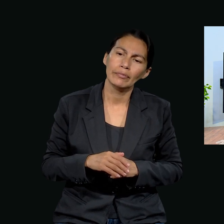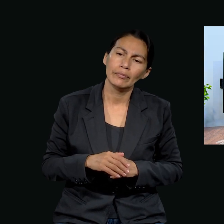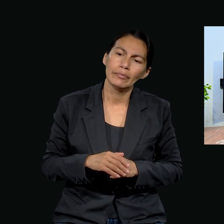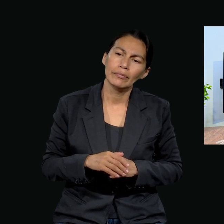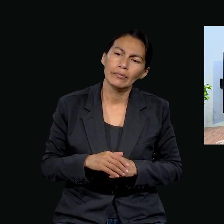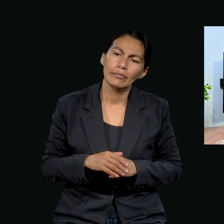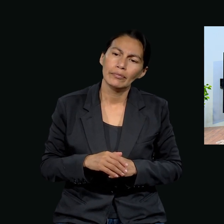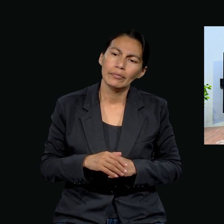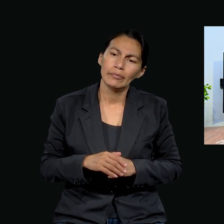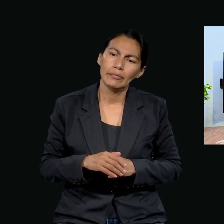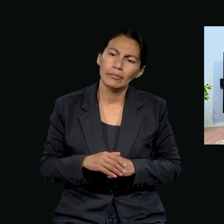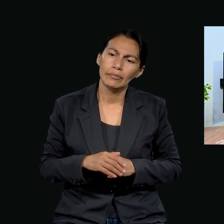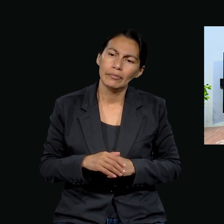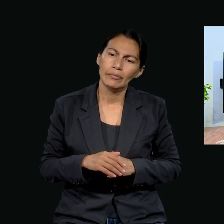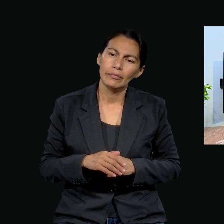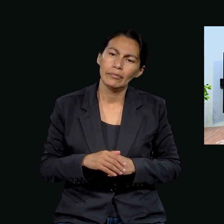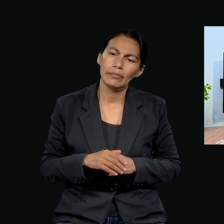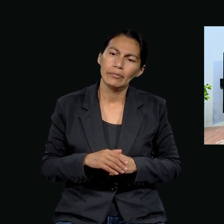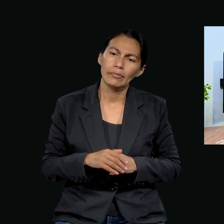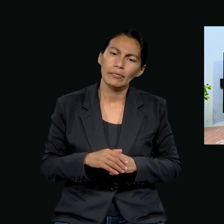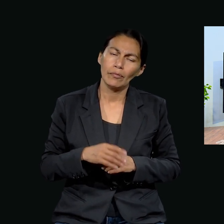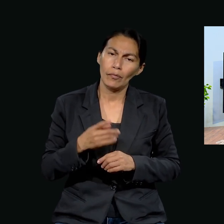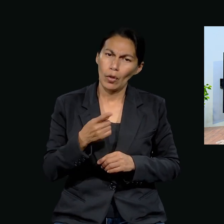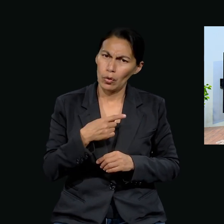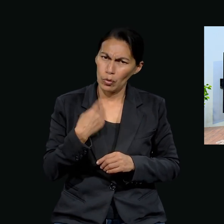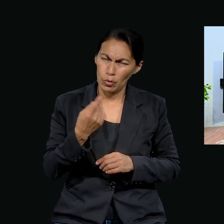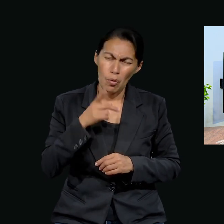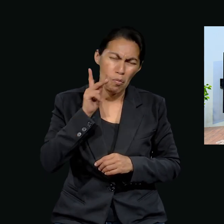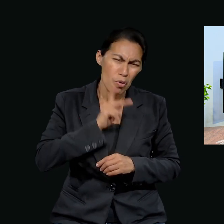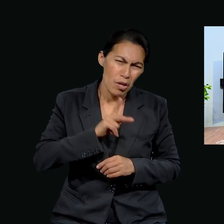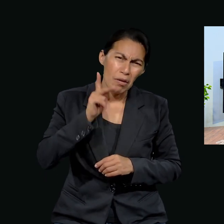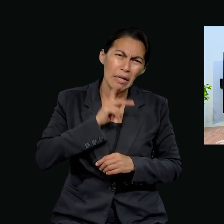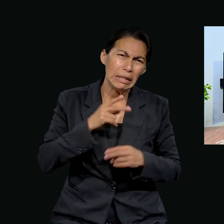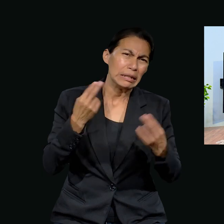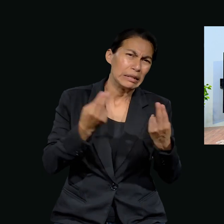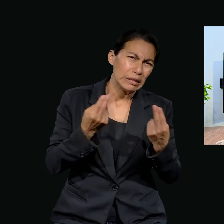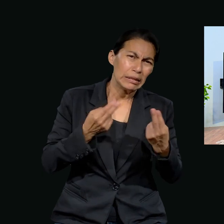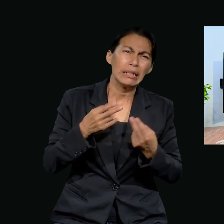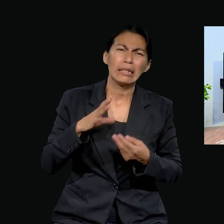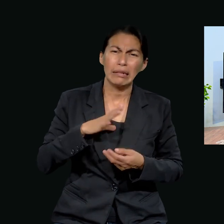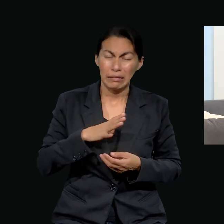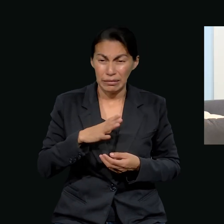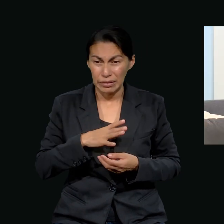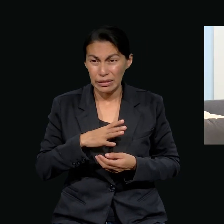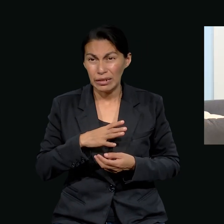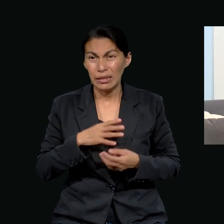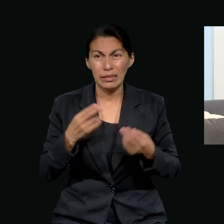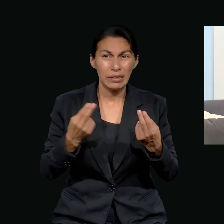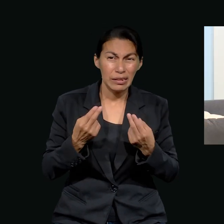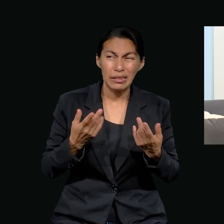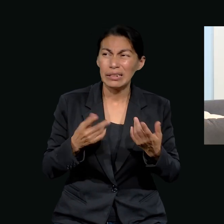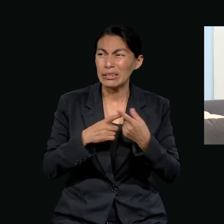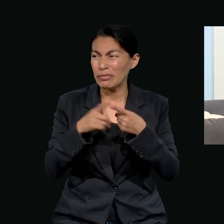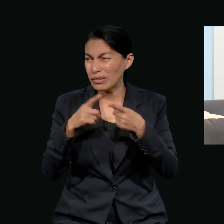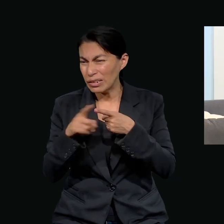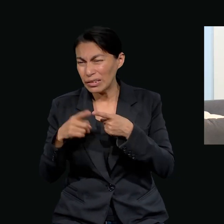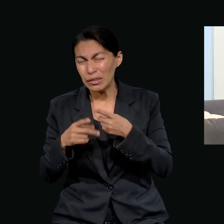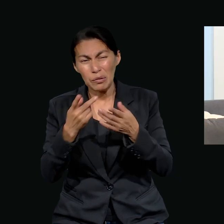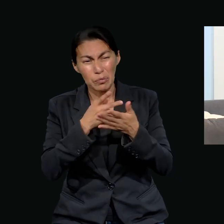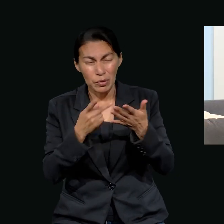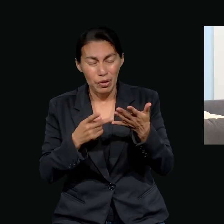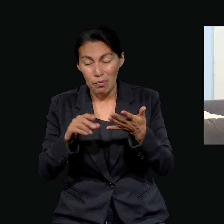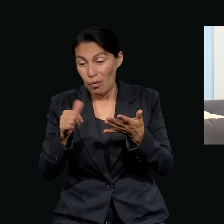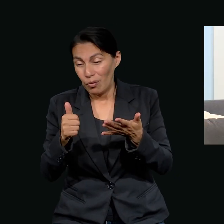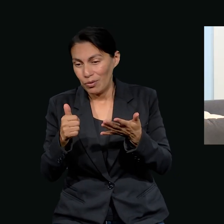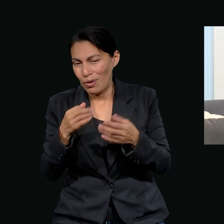estuvimos allí. Enfrentamos muchas pruebas y necesidades y situaciones que sería otro